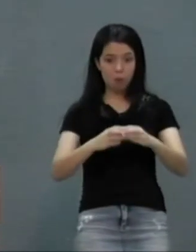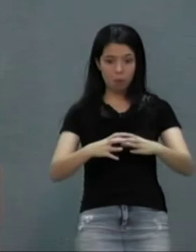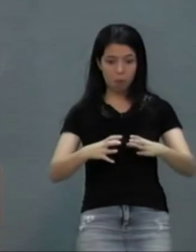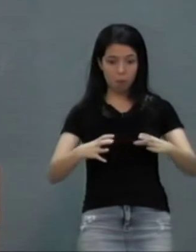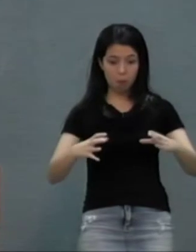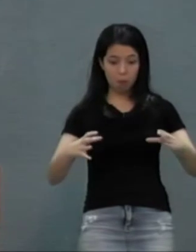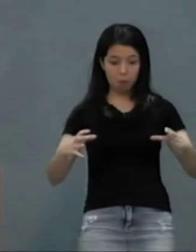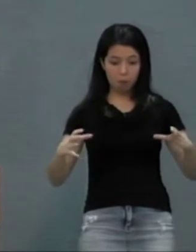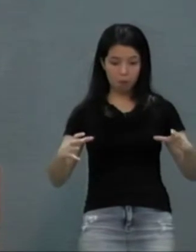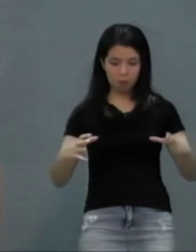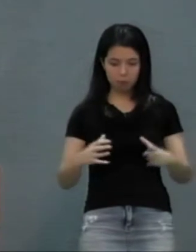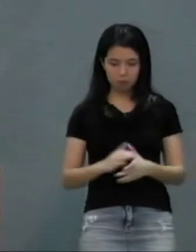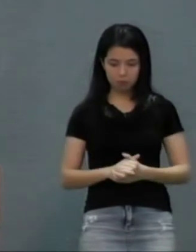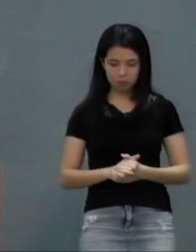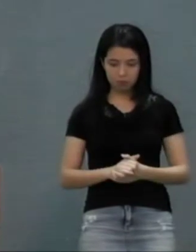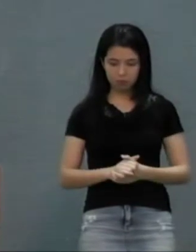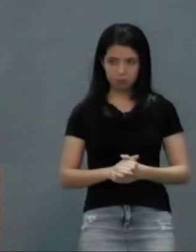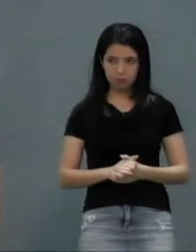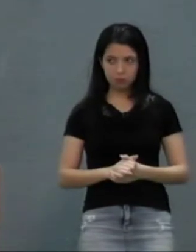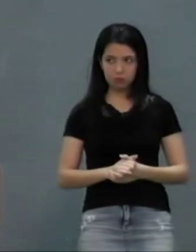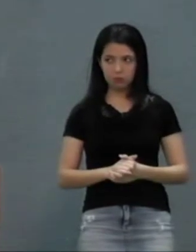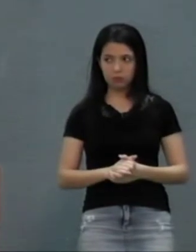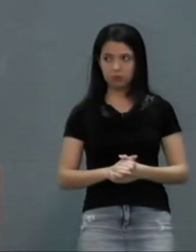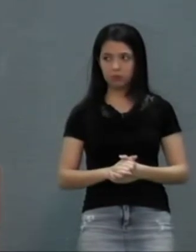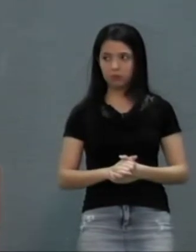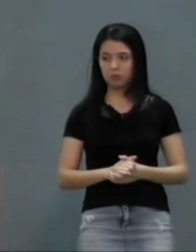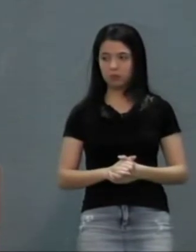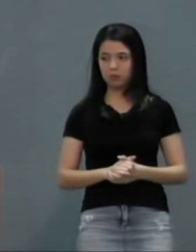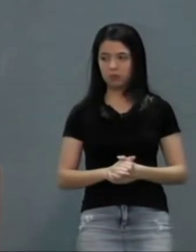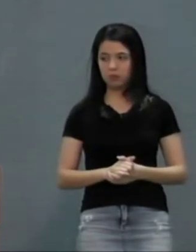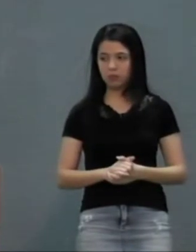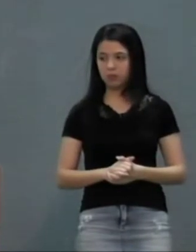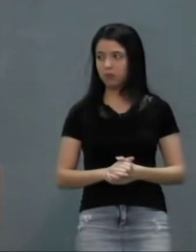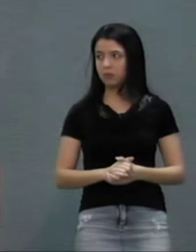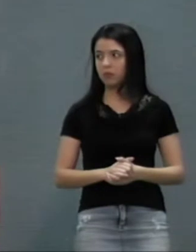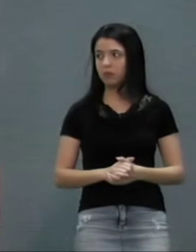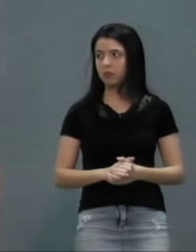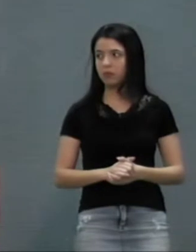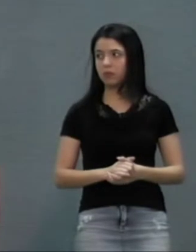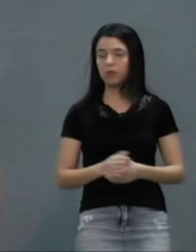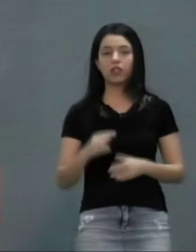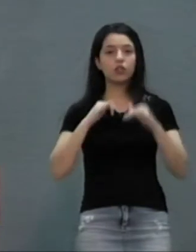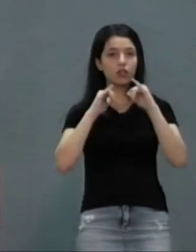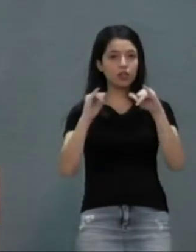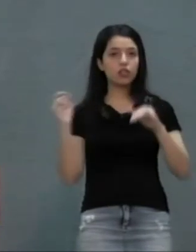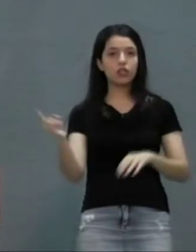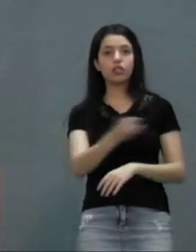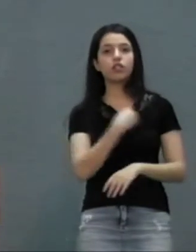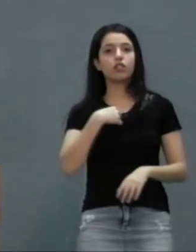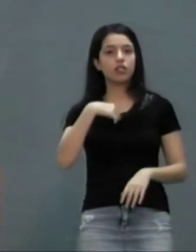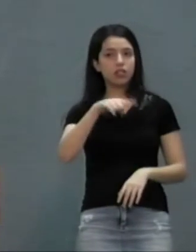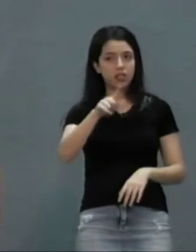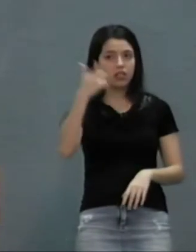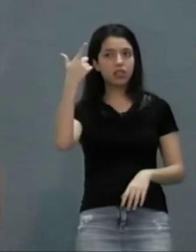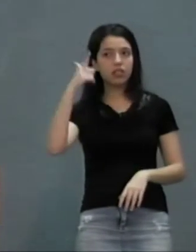também na rua, né? Que infelizmente acaba até causando isso aí. Eu deixei claro para eles que nós iremos falar em tribuna hoje de novo, pedindo